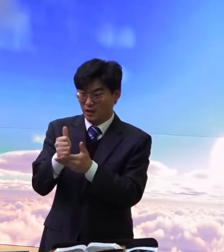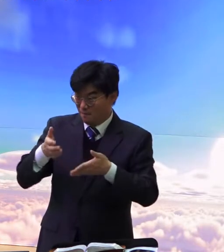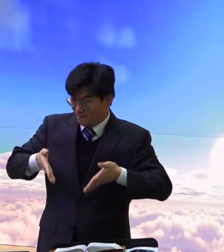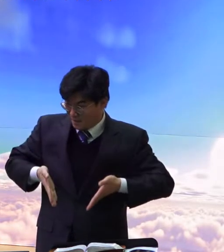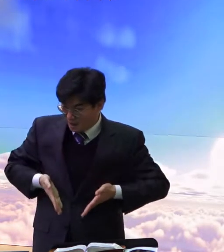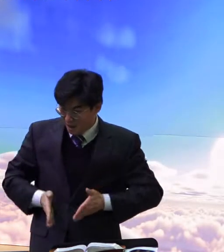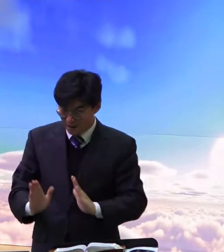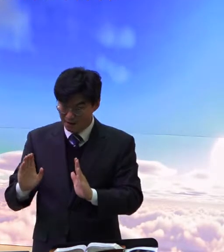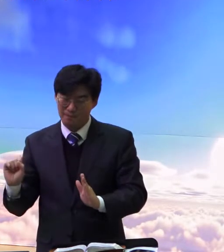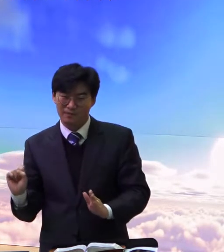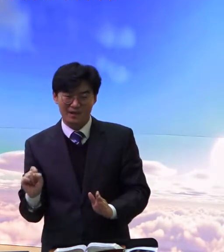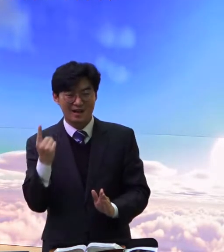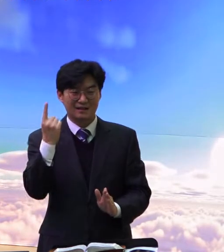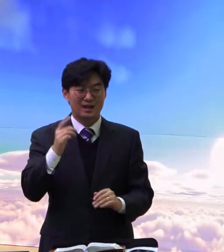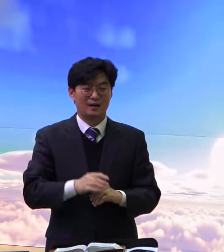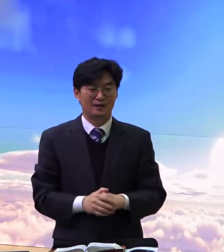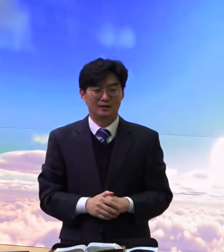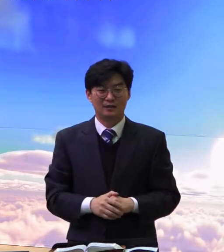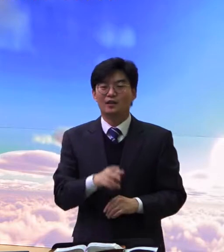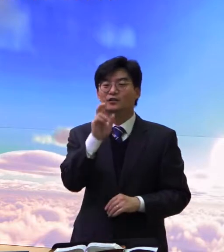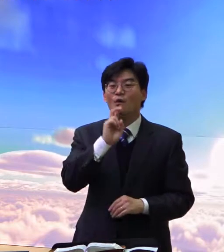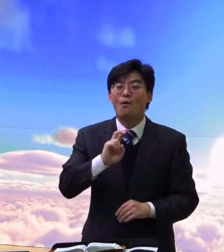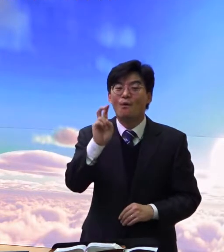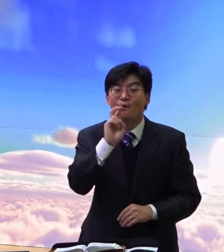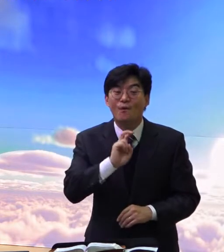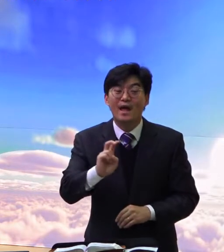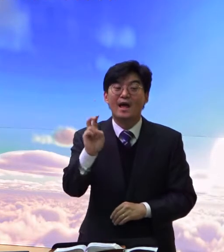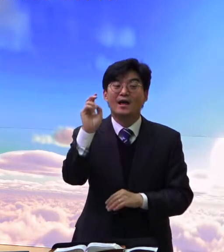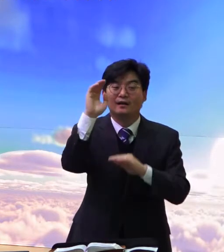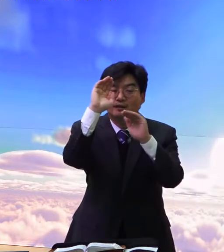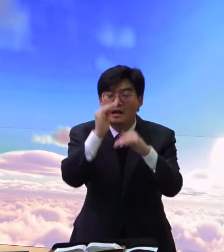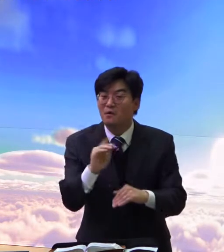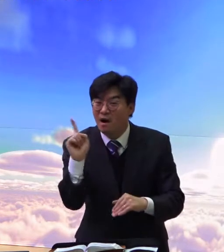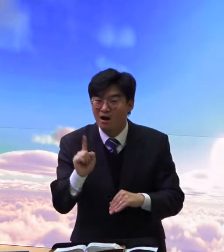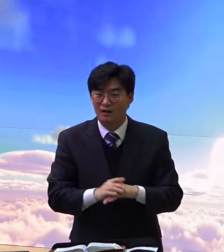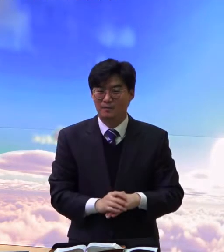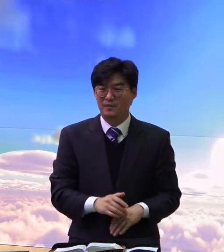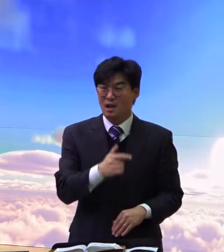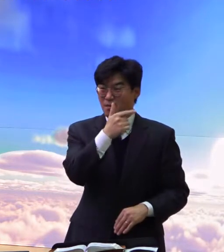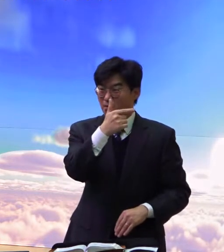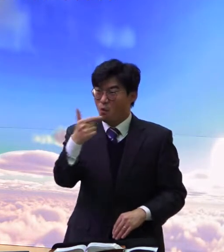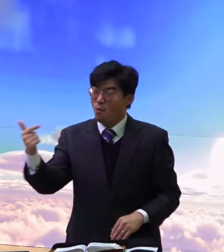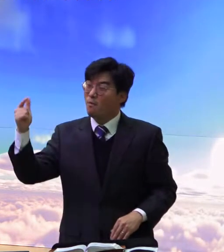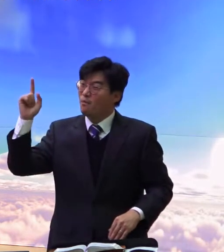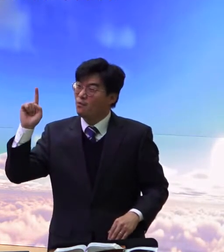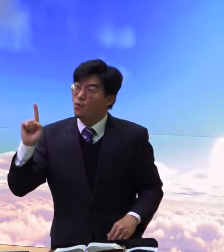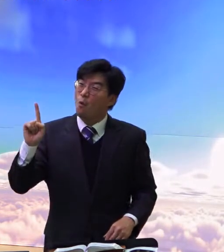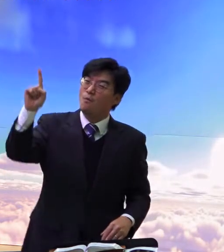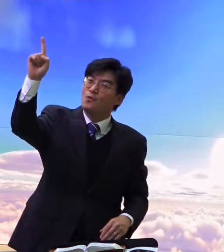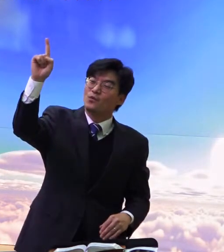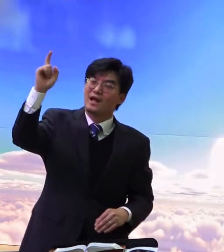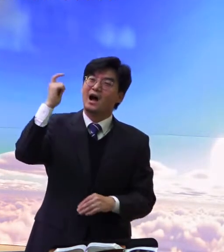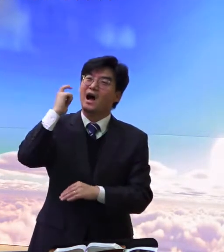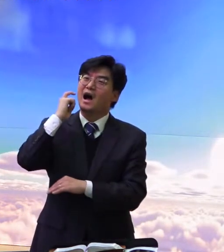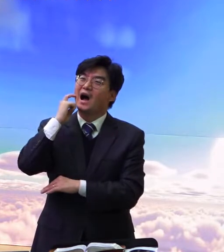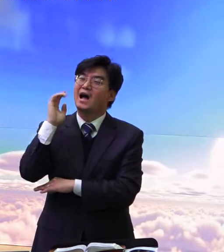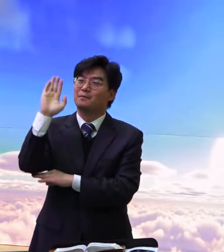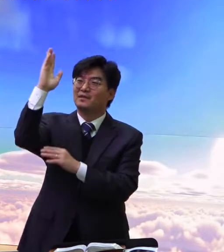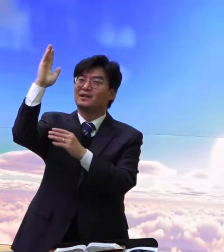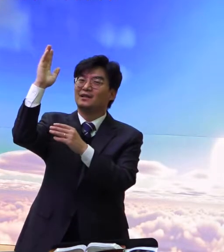우리가 잘 아는 지극히 높은 곳에서는 하나님께 영광이요,